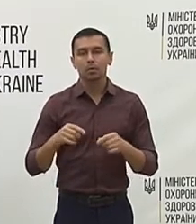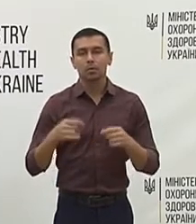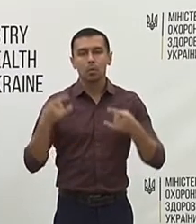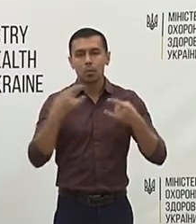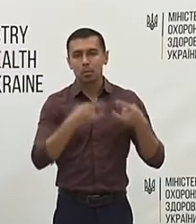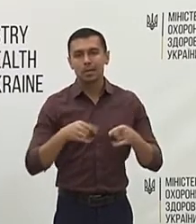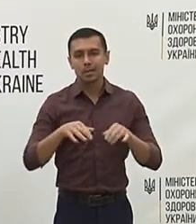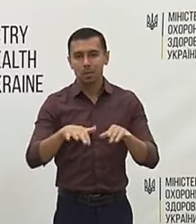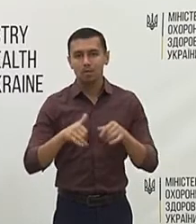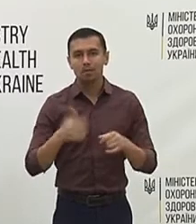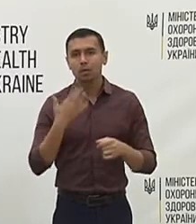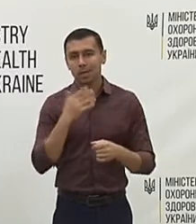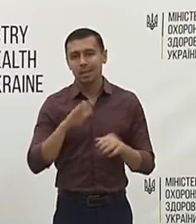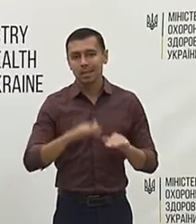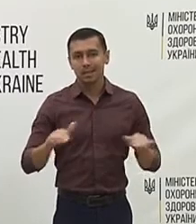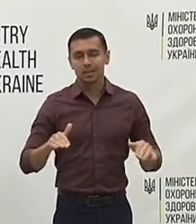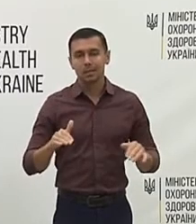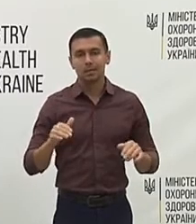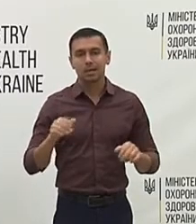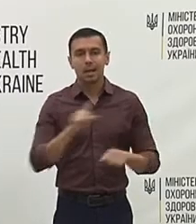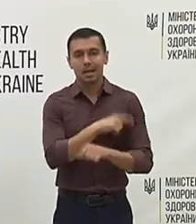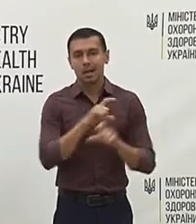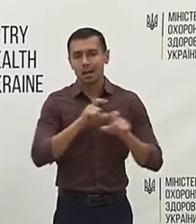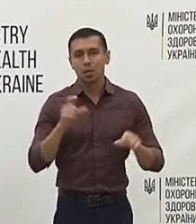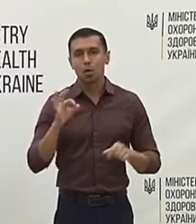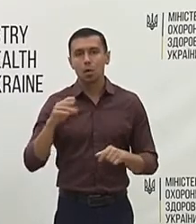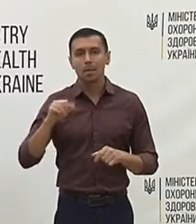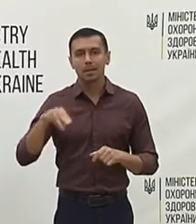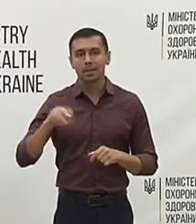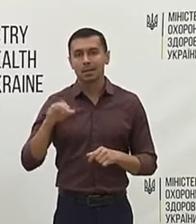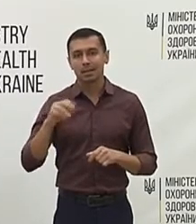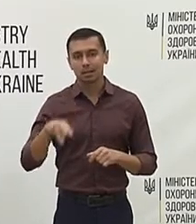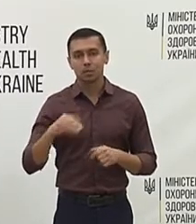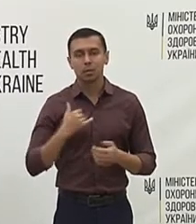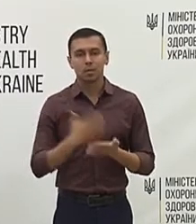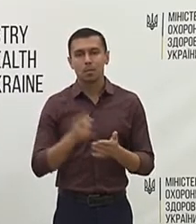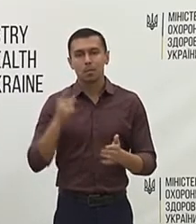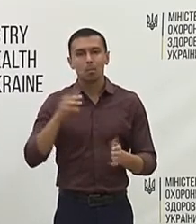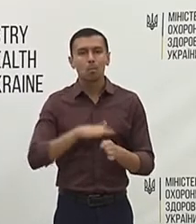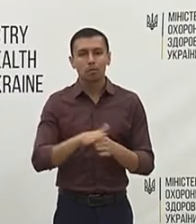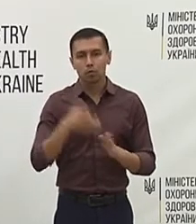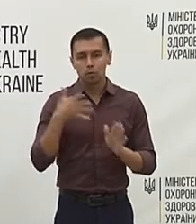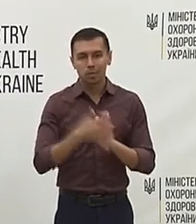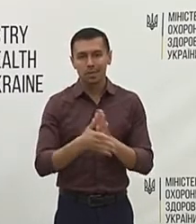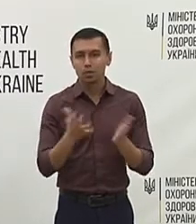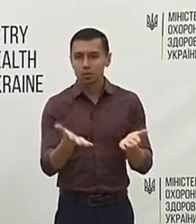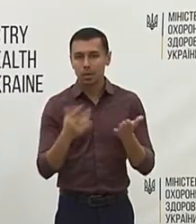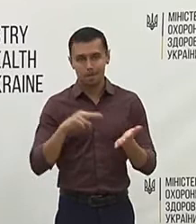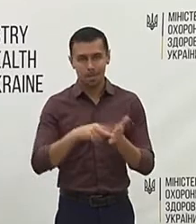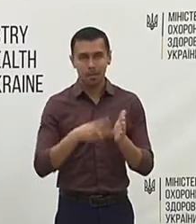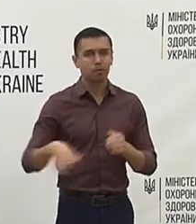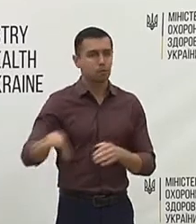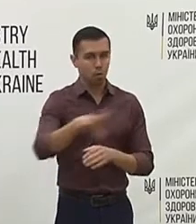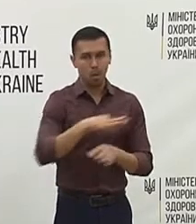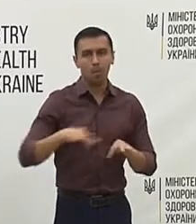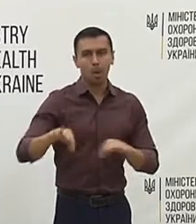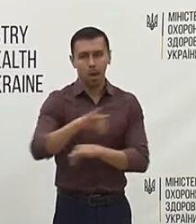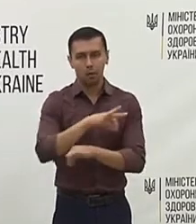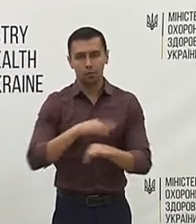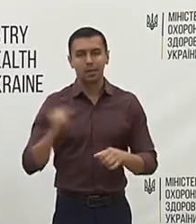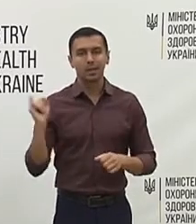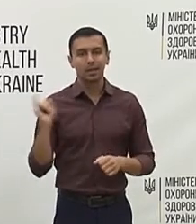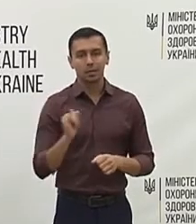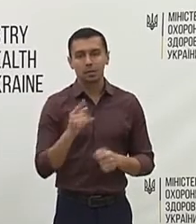томографів в Національній дитячій лікарні «Ахмадит». У нас є повністю розуміння і чіткий план всього проєкту.